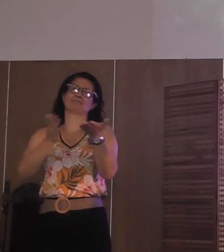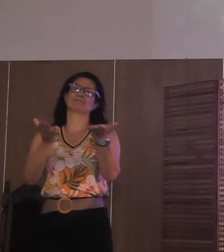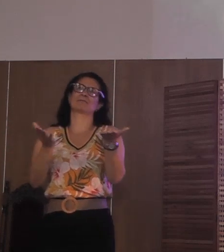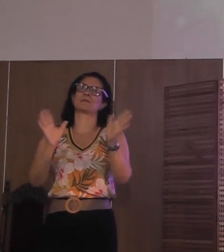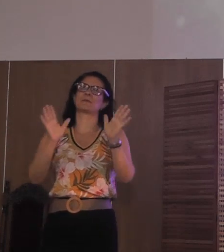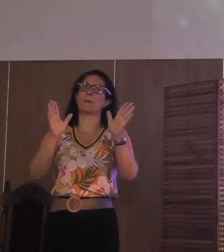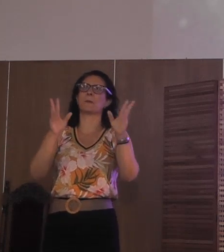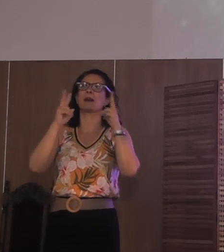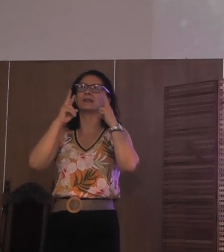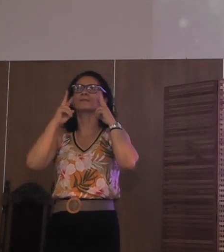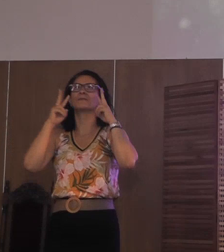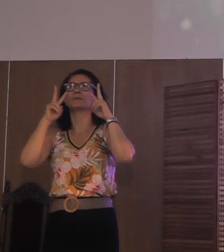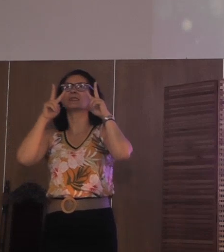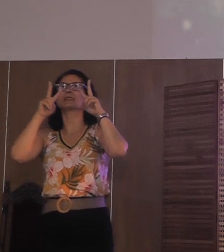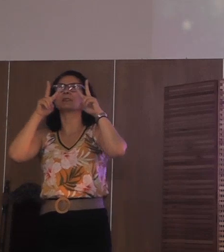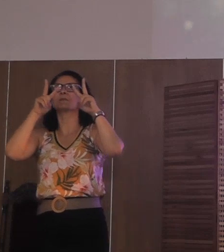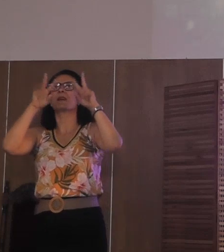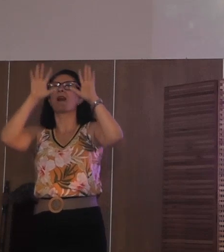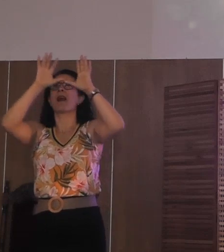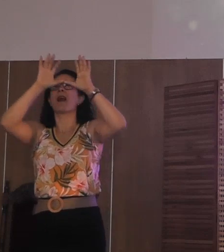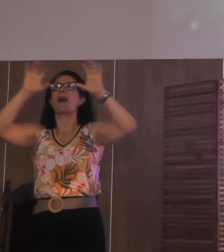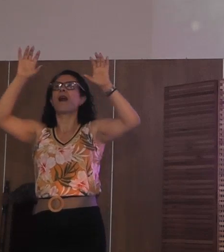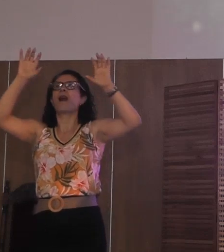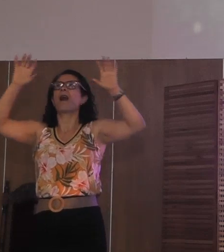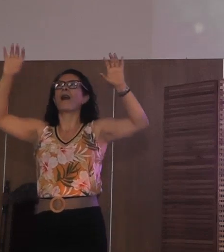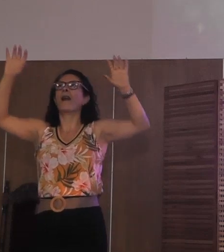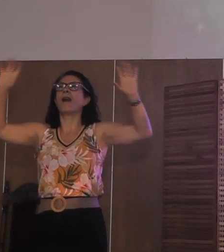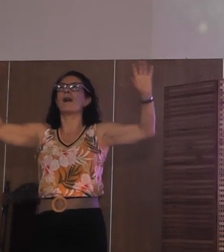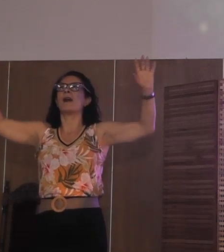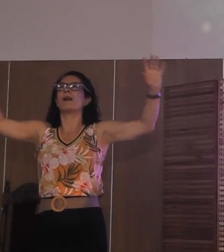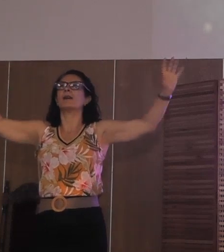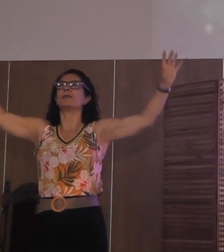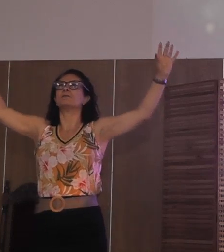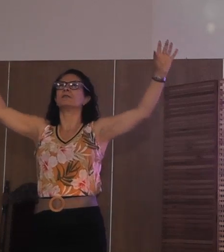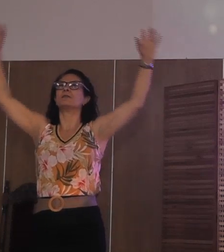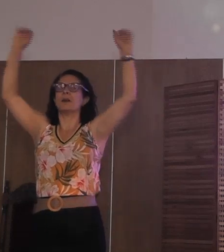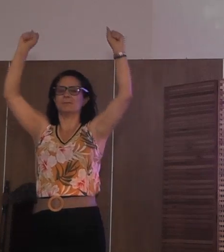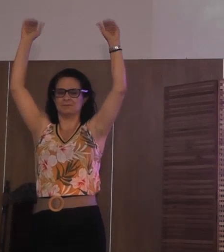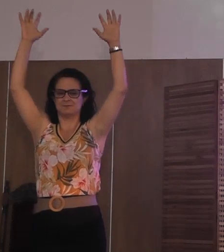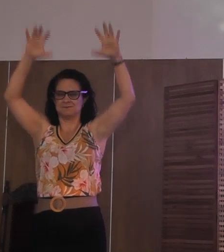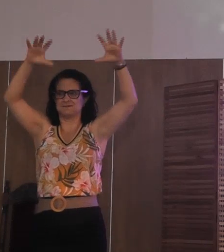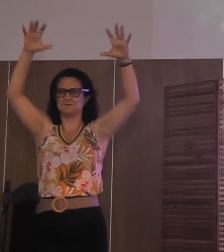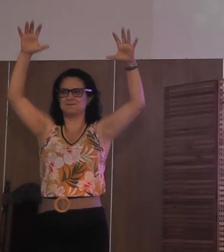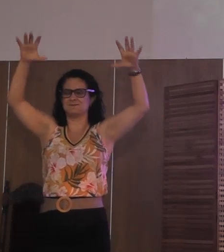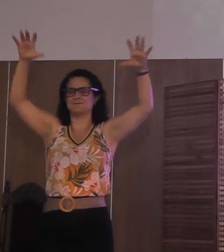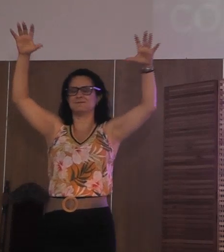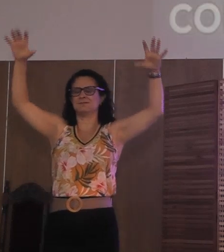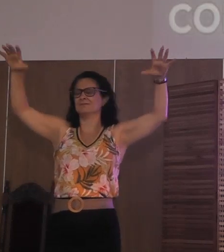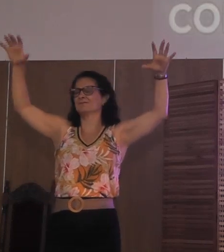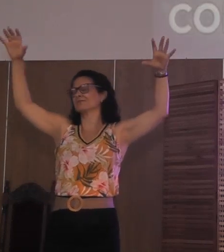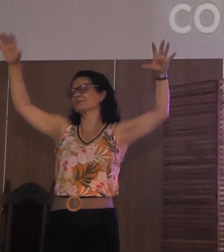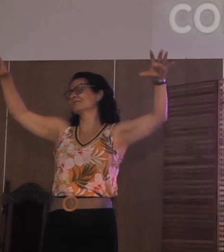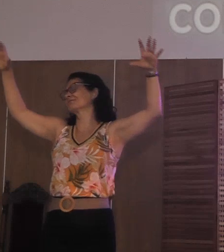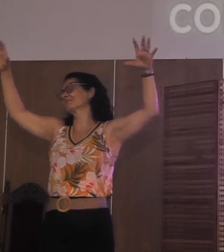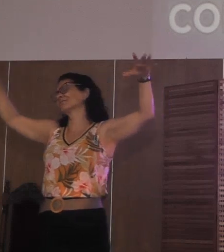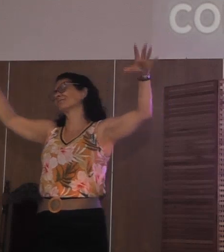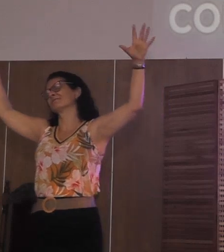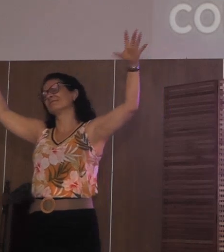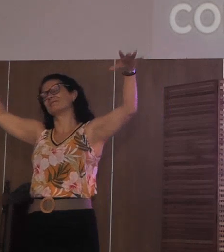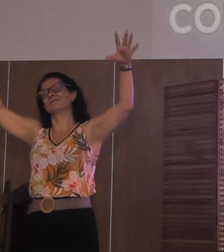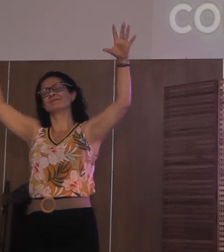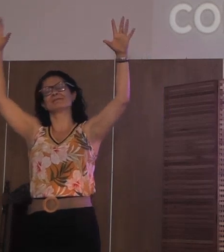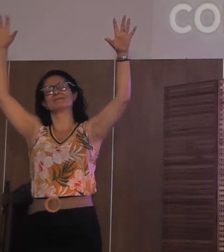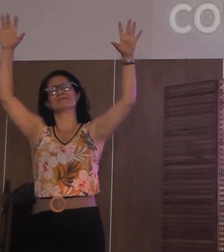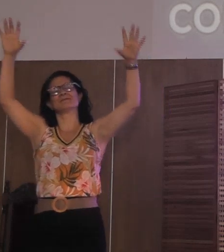mas esse é o sinal que a sua chuva vai descer. Vai